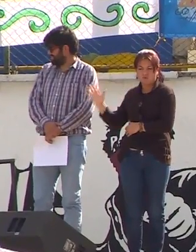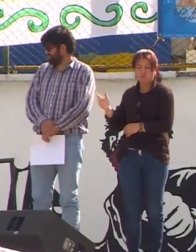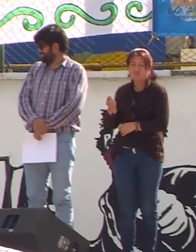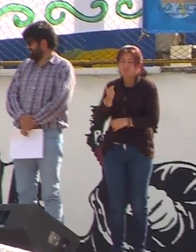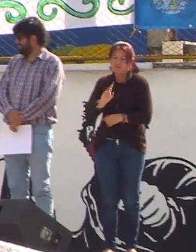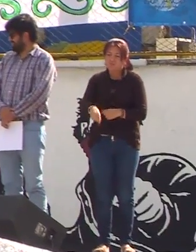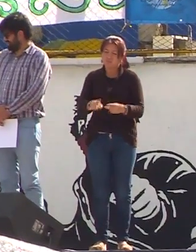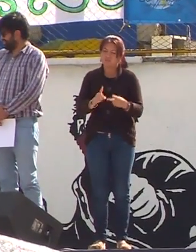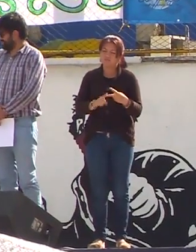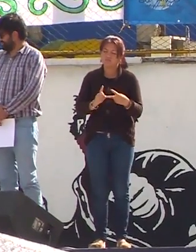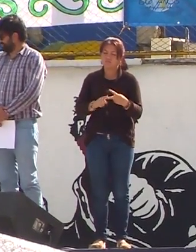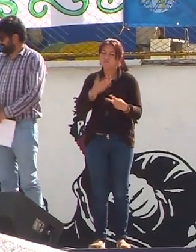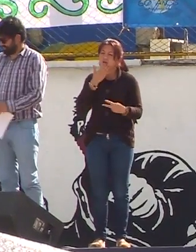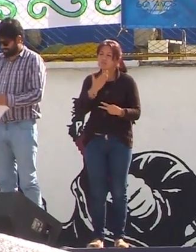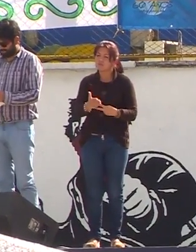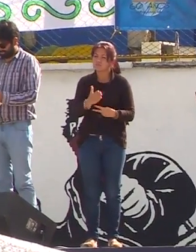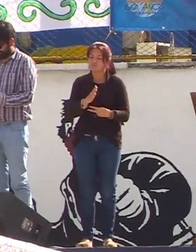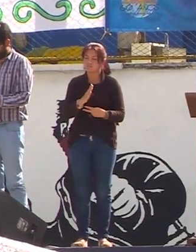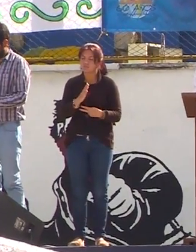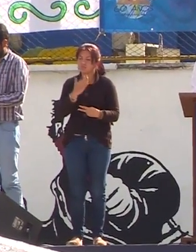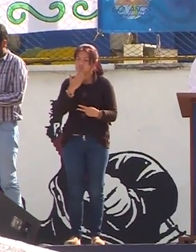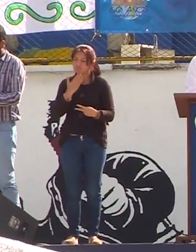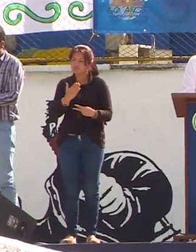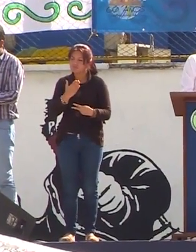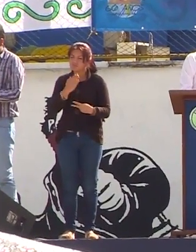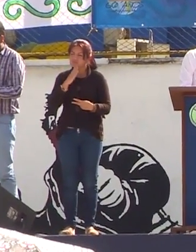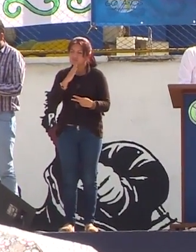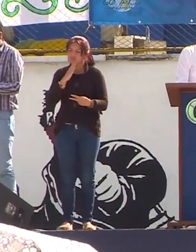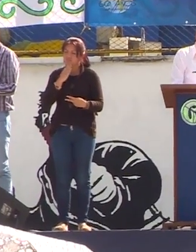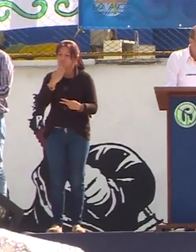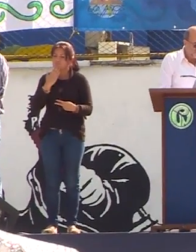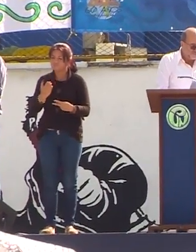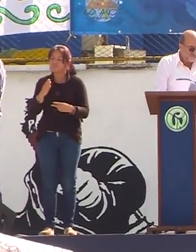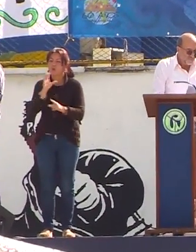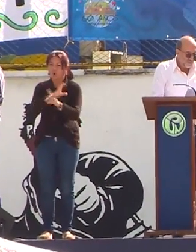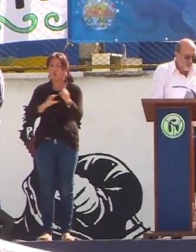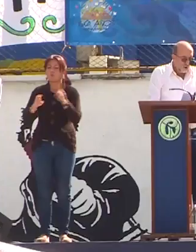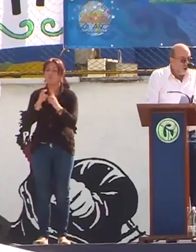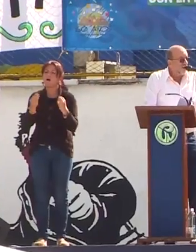Patrimonio Cultural para intervenir la casita de biología.